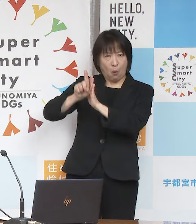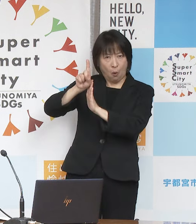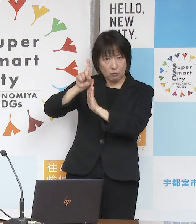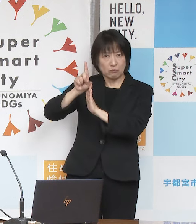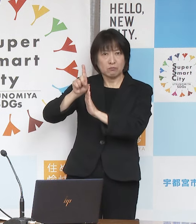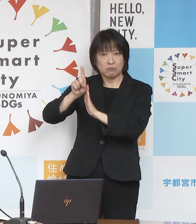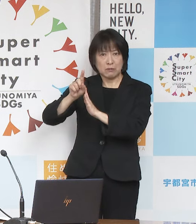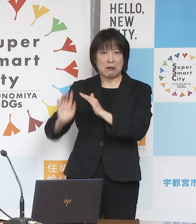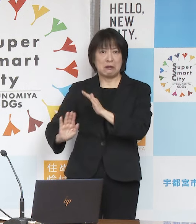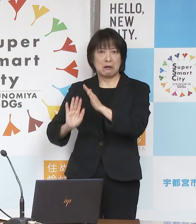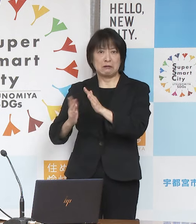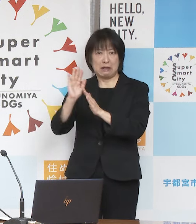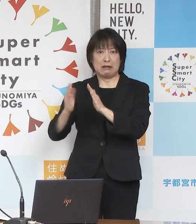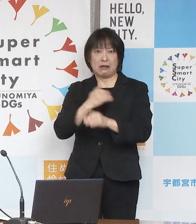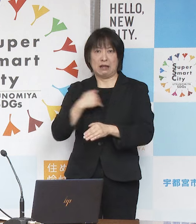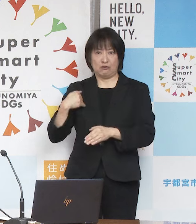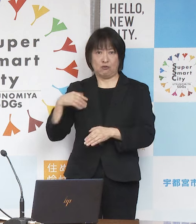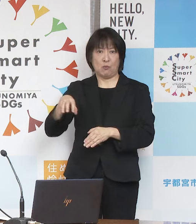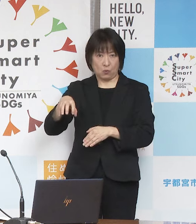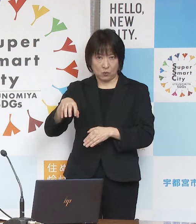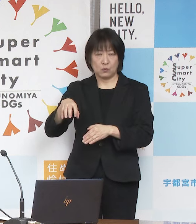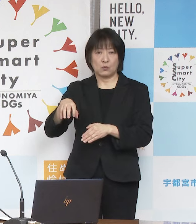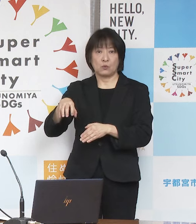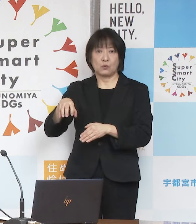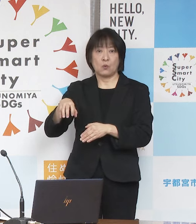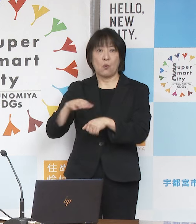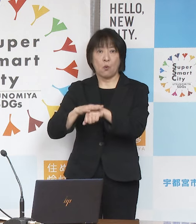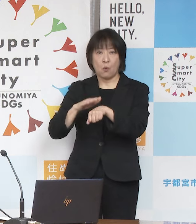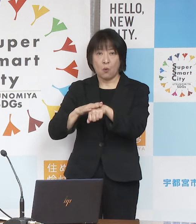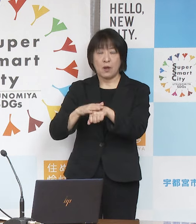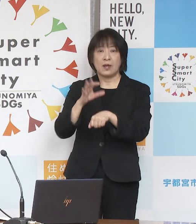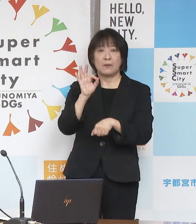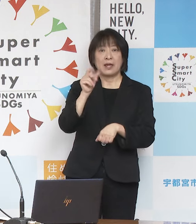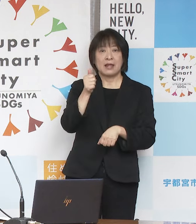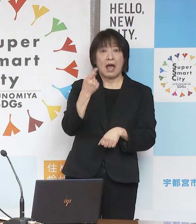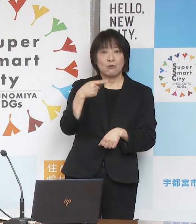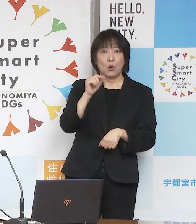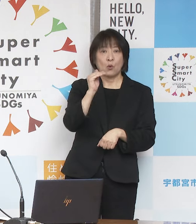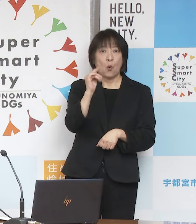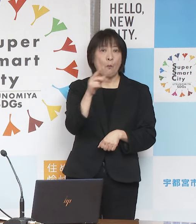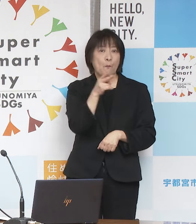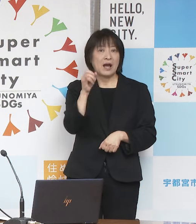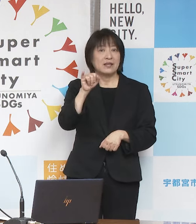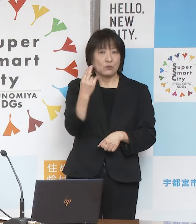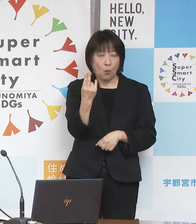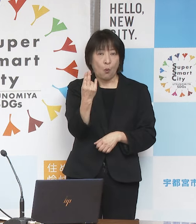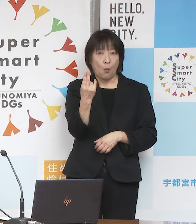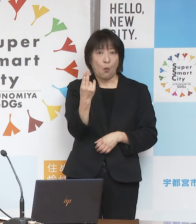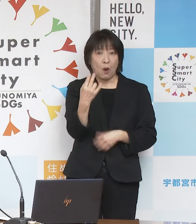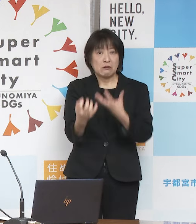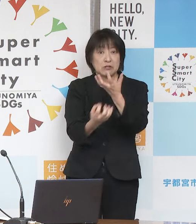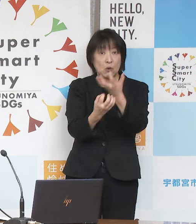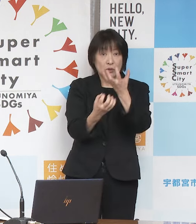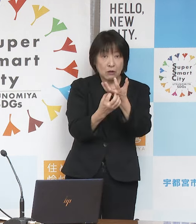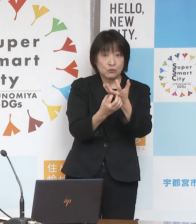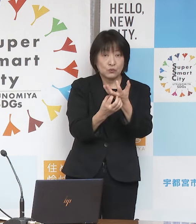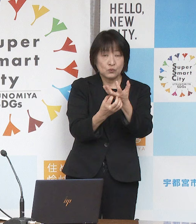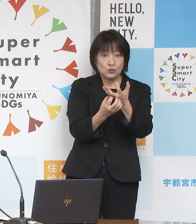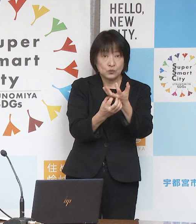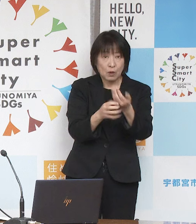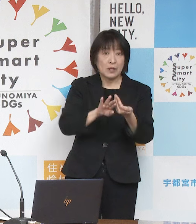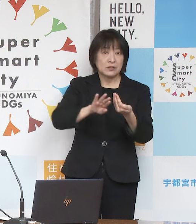はえちょっとこ最近出てきたものといたしましてはまメタンコンバインドということでえこれあの償却とは別にですね